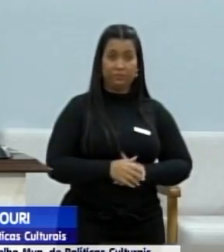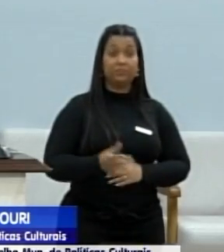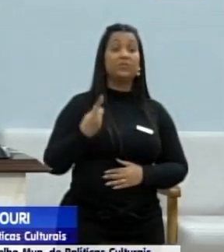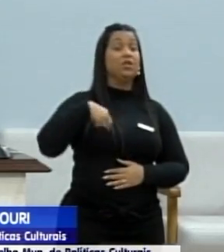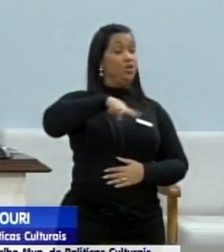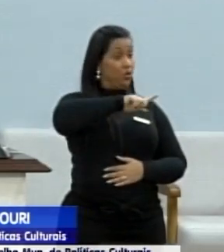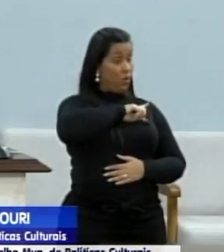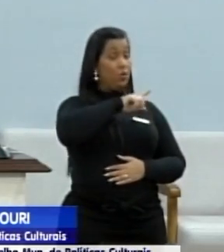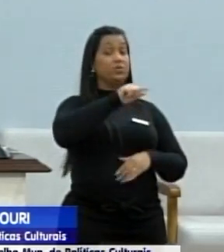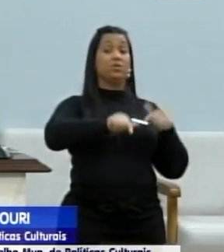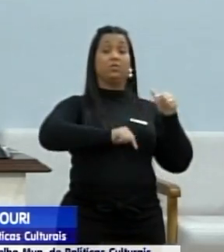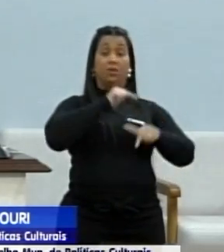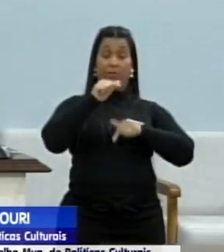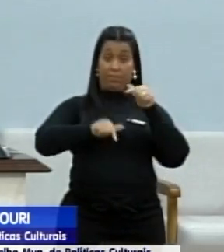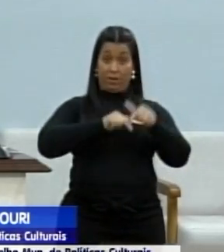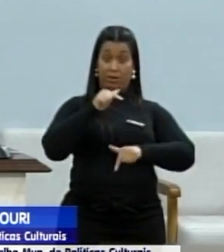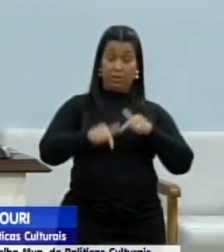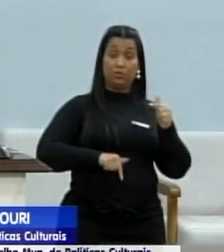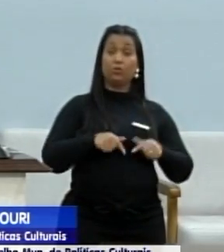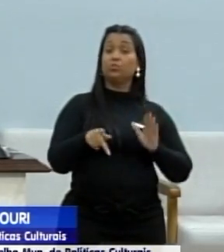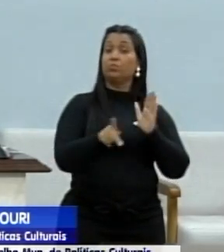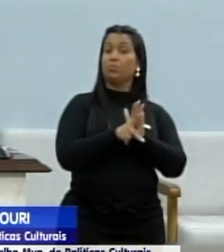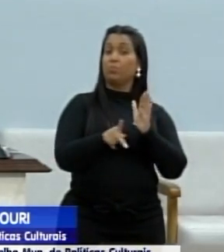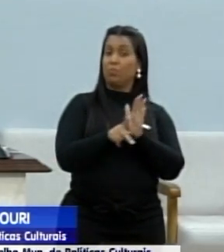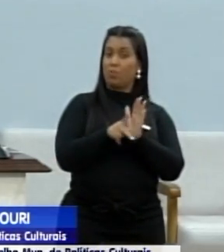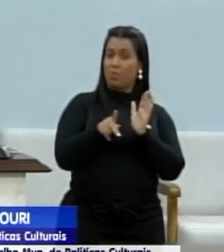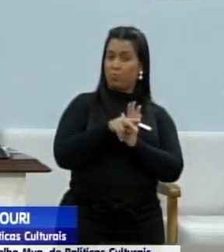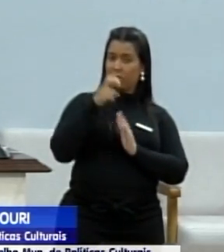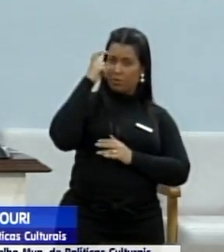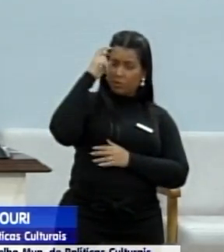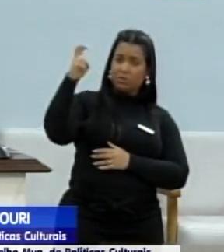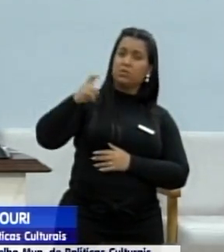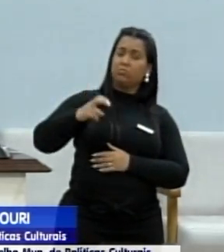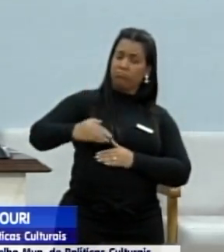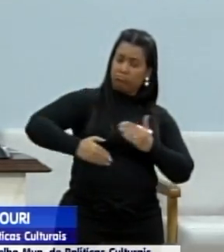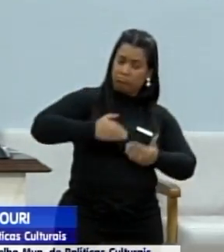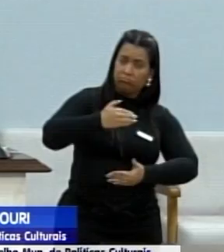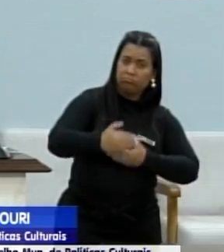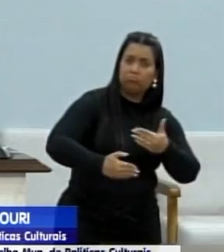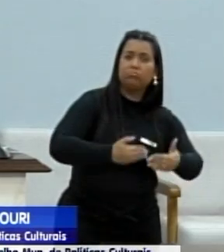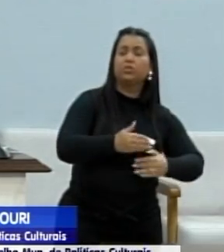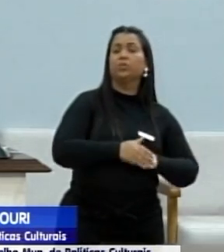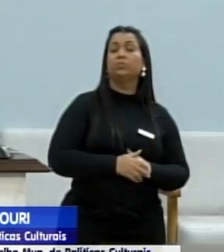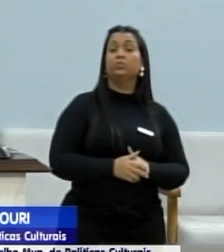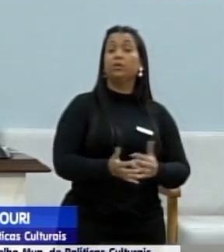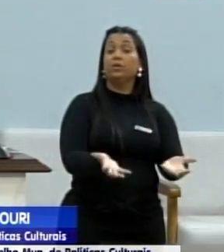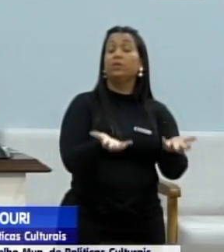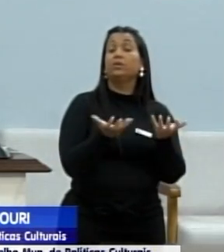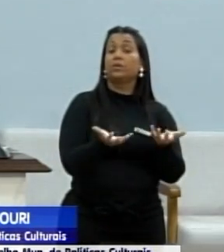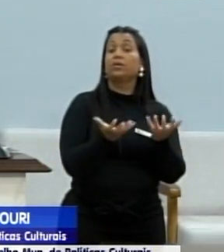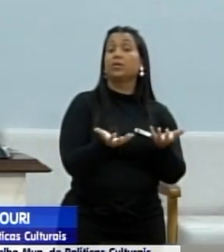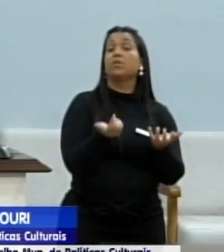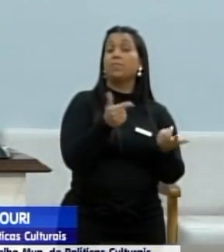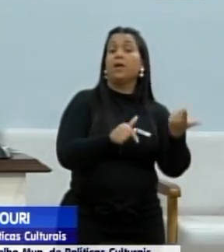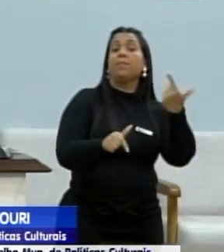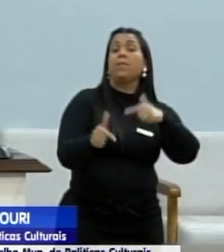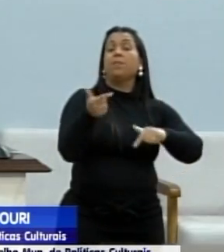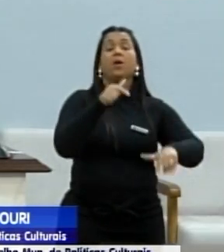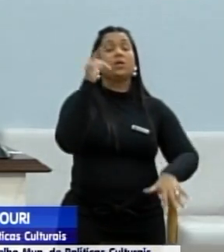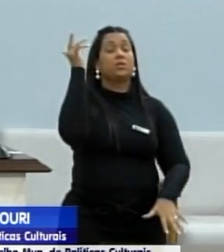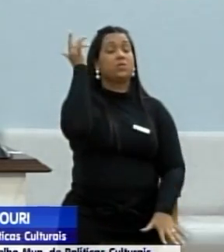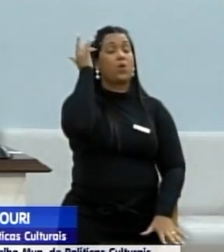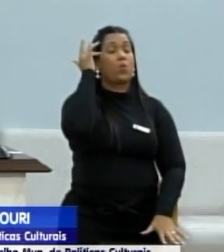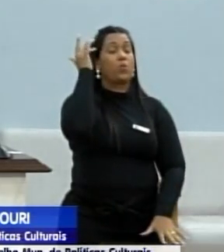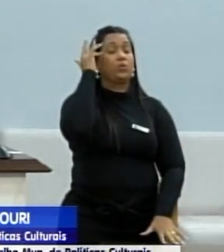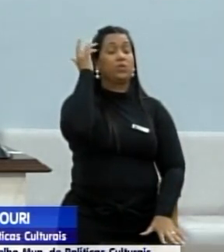Nós, trabalhadoras e trabalhadores da cultura, seguimos articulados, seguimos na interação e buscando cada vez mais essa